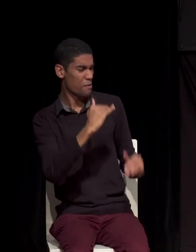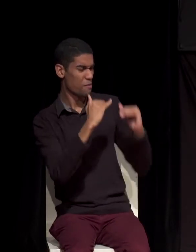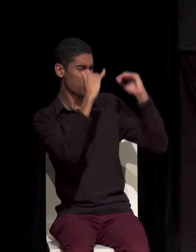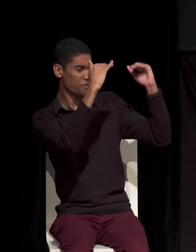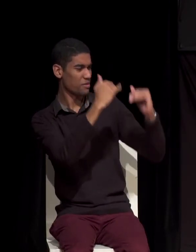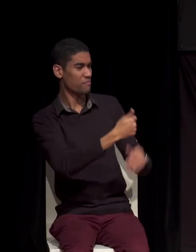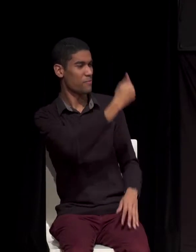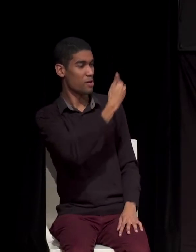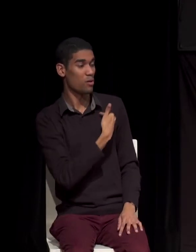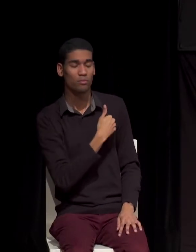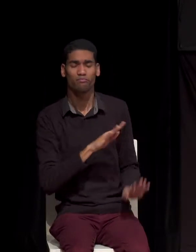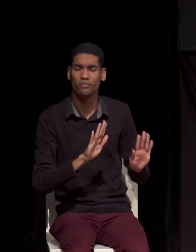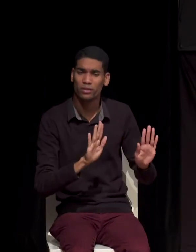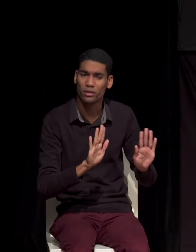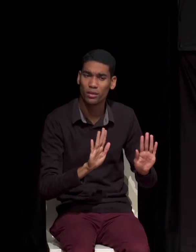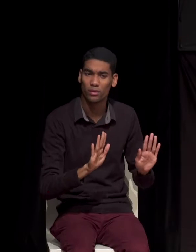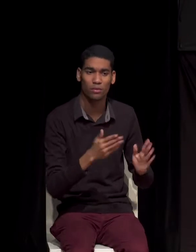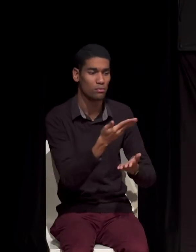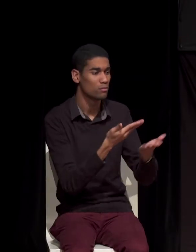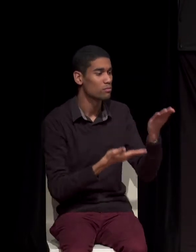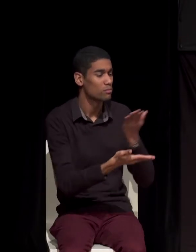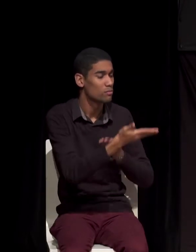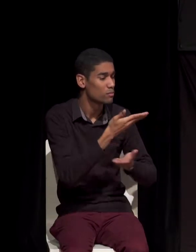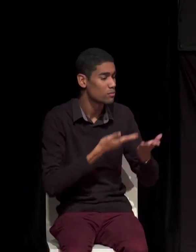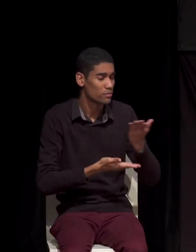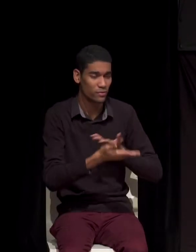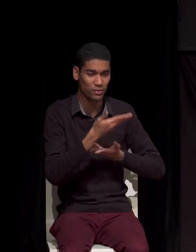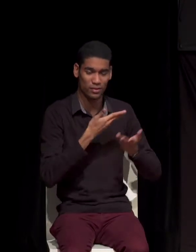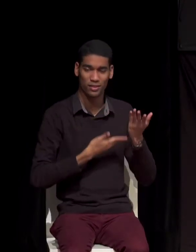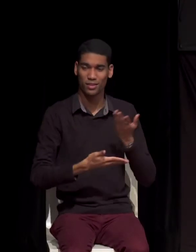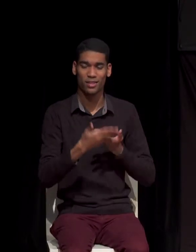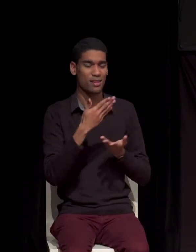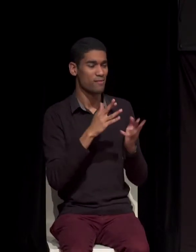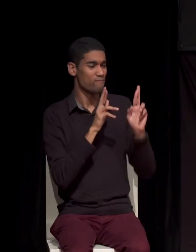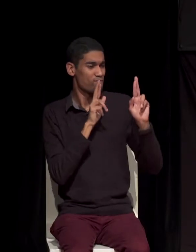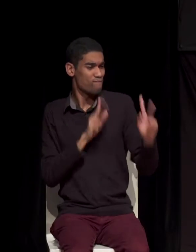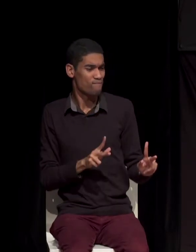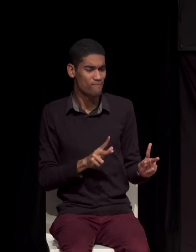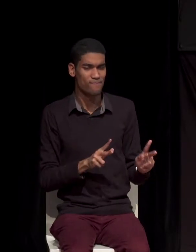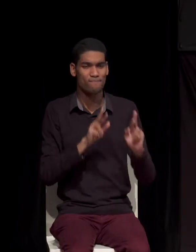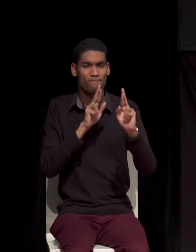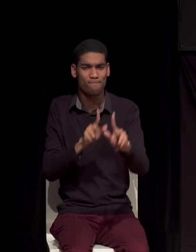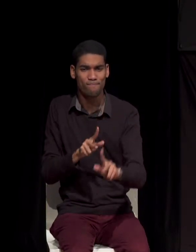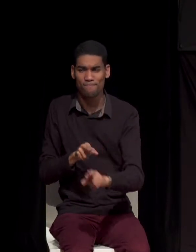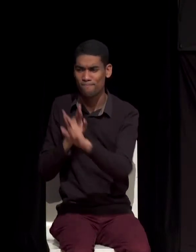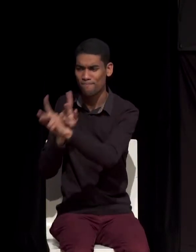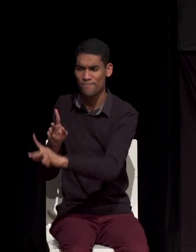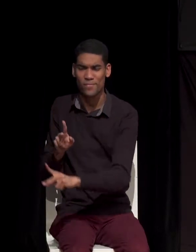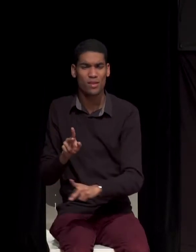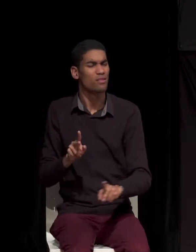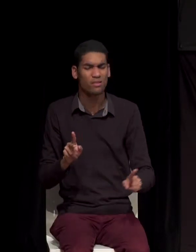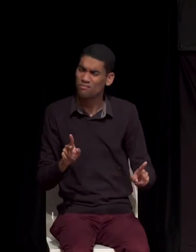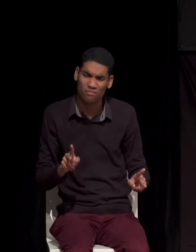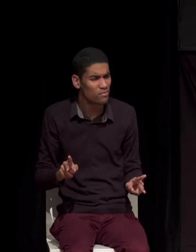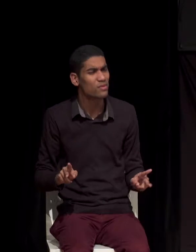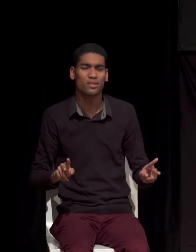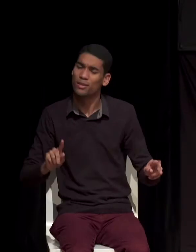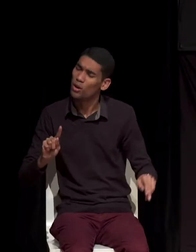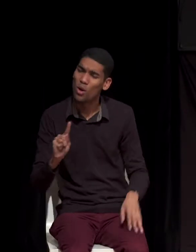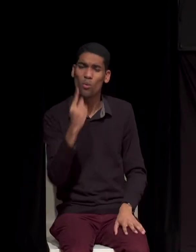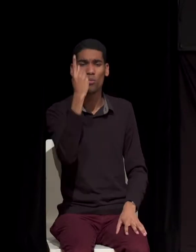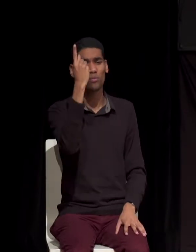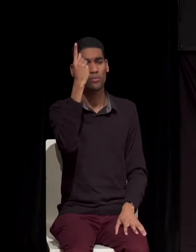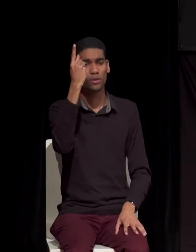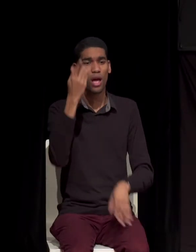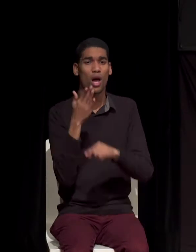essa relação ela não é uma relação de diferenciação. Acho que a gente pode colocar elas juntas, e elas contribuem